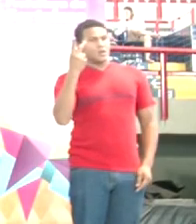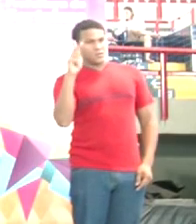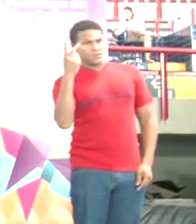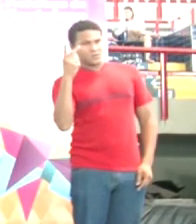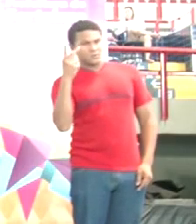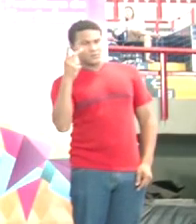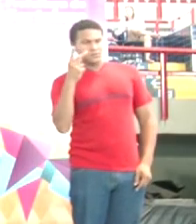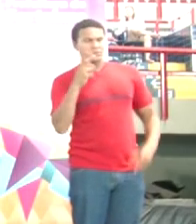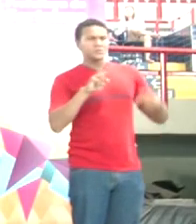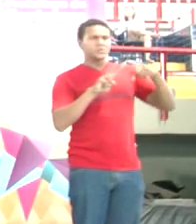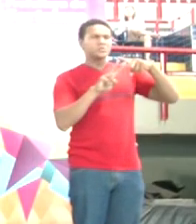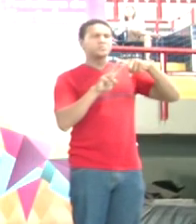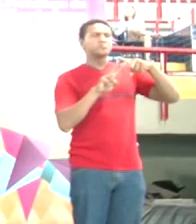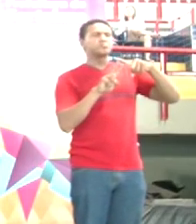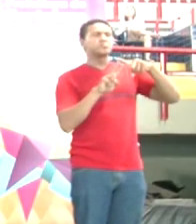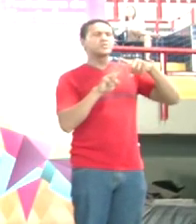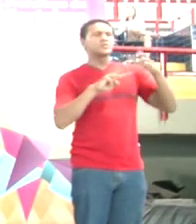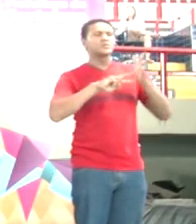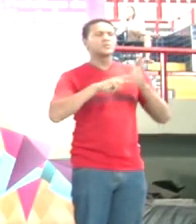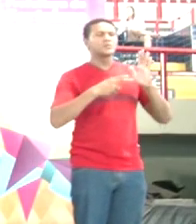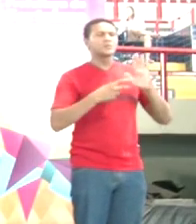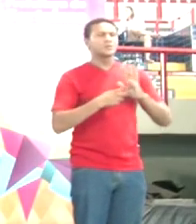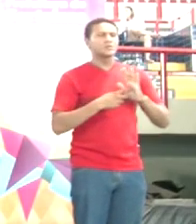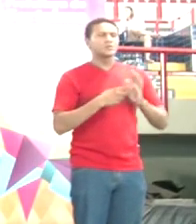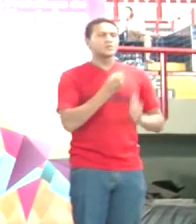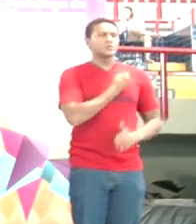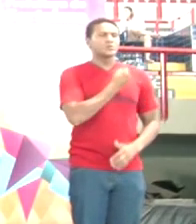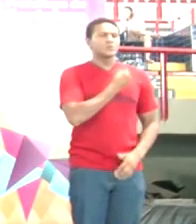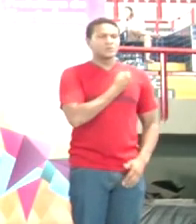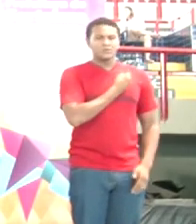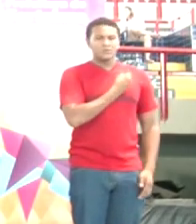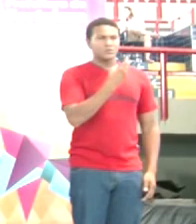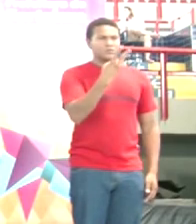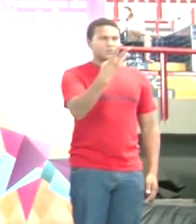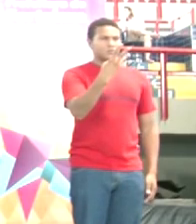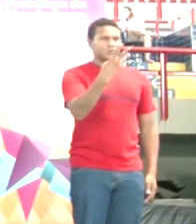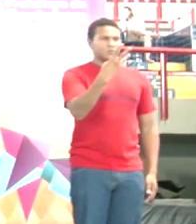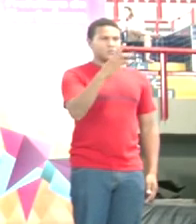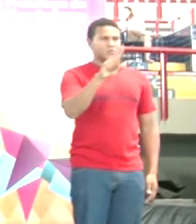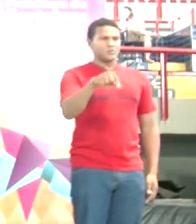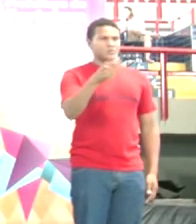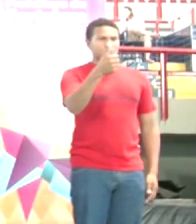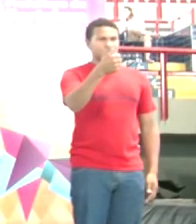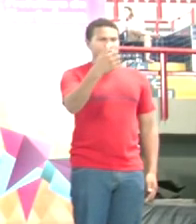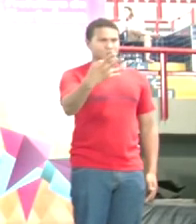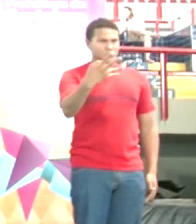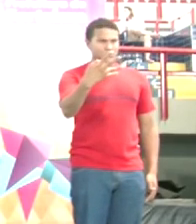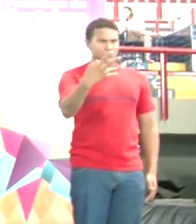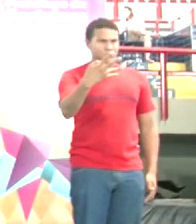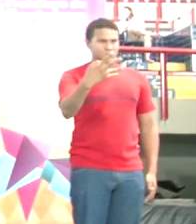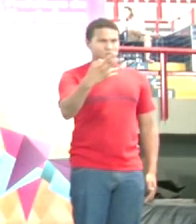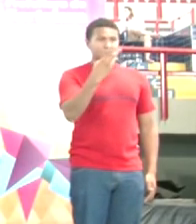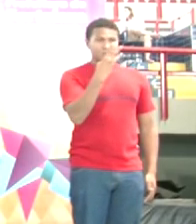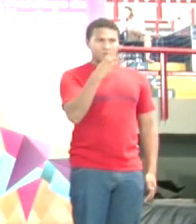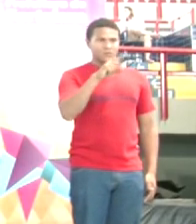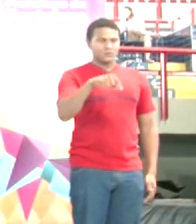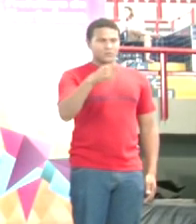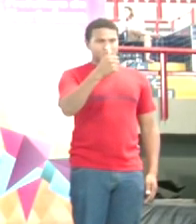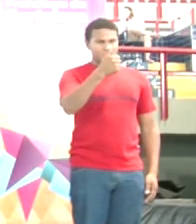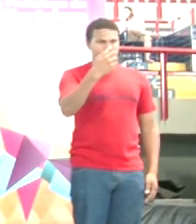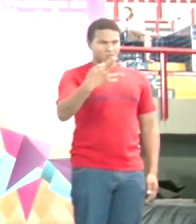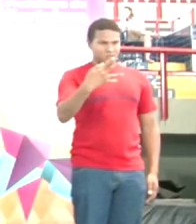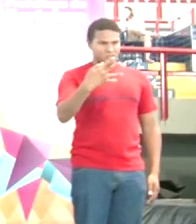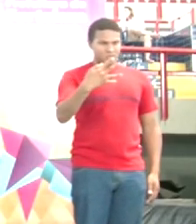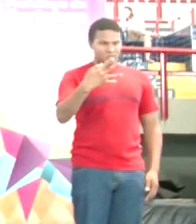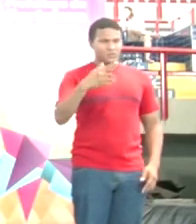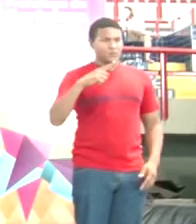vale o π? 3,14 aproximadamente, vezes r, o que é o r? O raio,